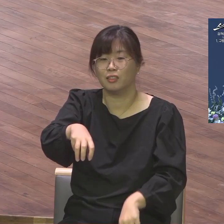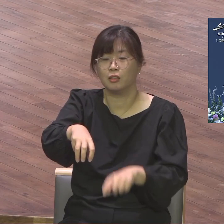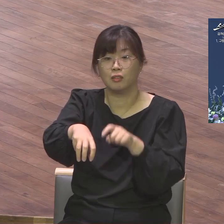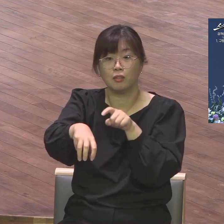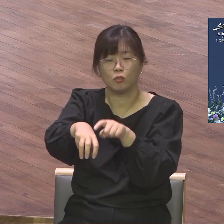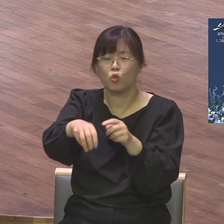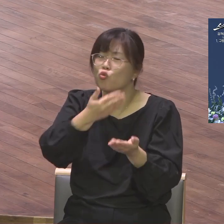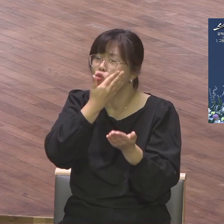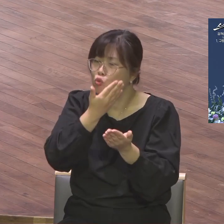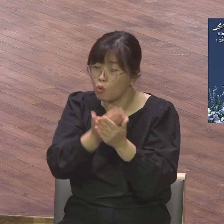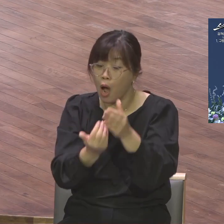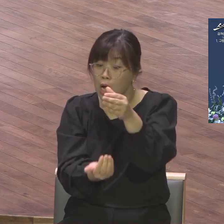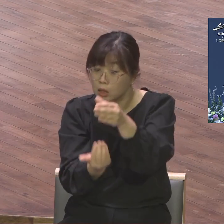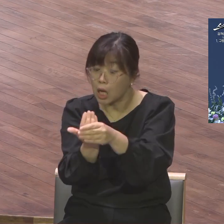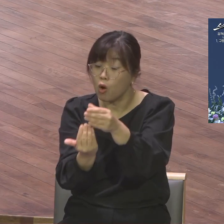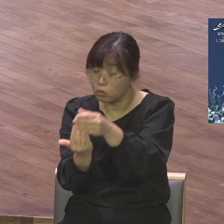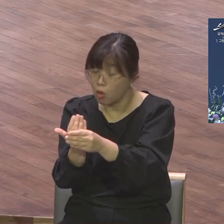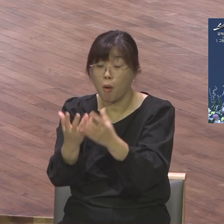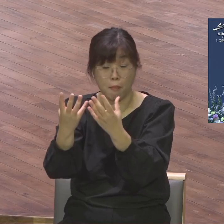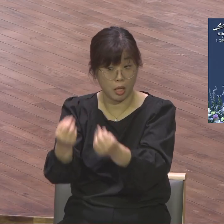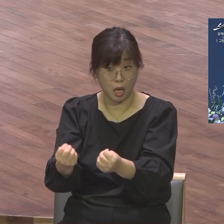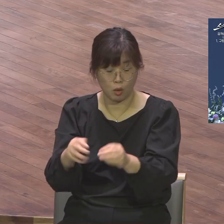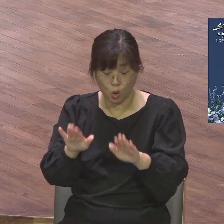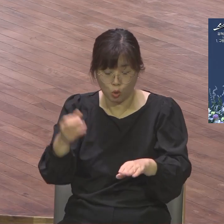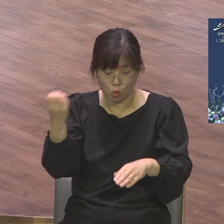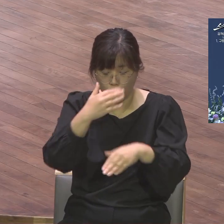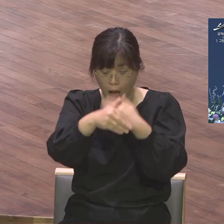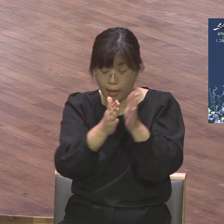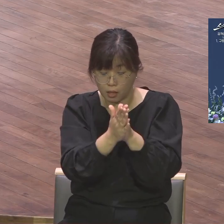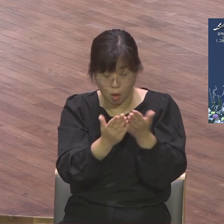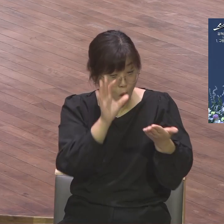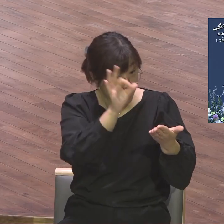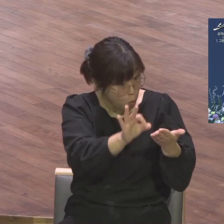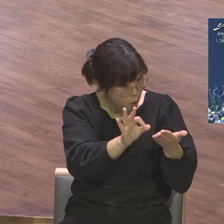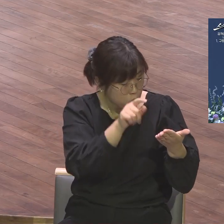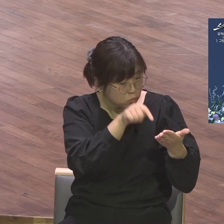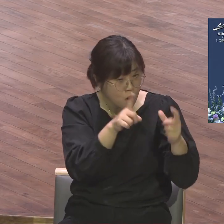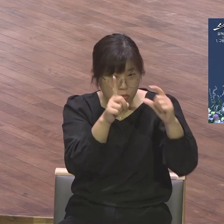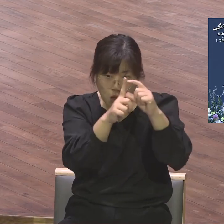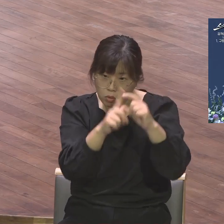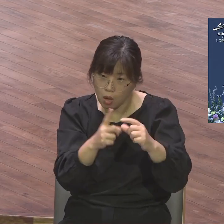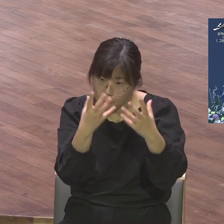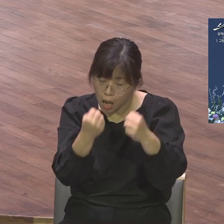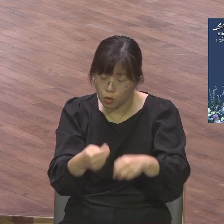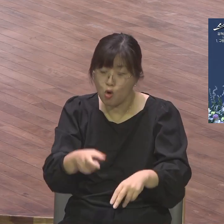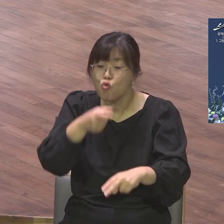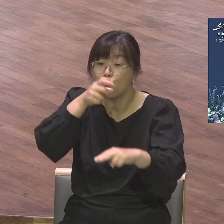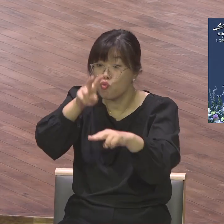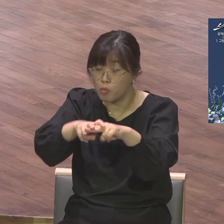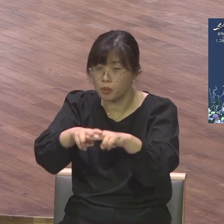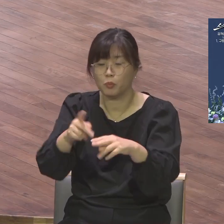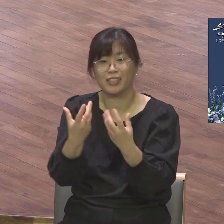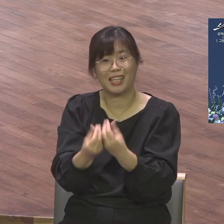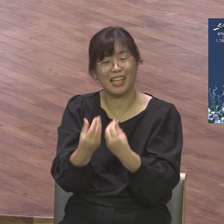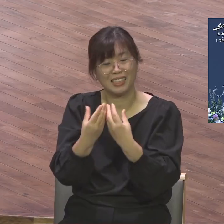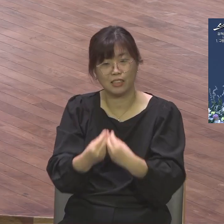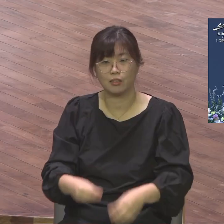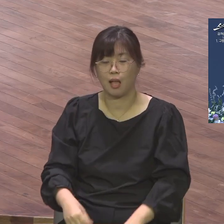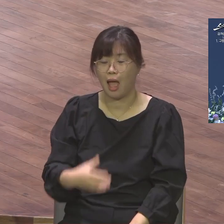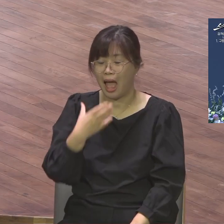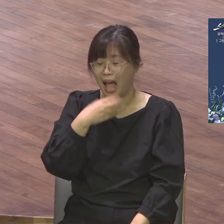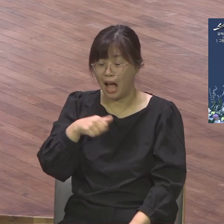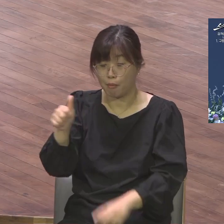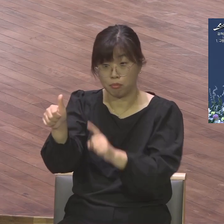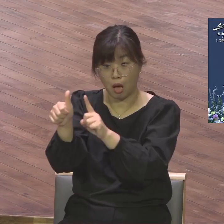우물들이 성경 속에 많이 나와요. 아브라함과 조카 롯이 서로 헤어지게 된 것이 물 때문에